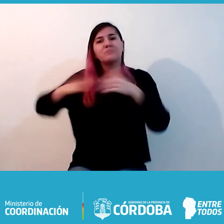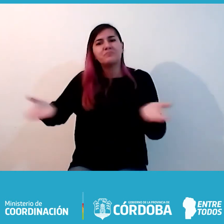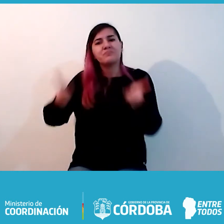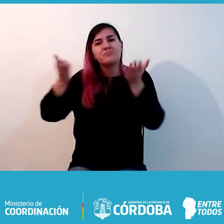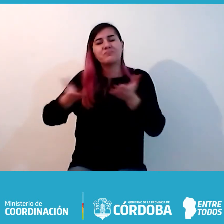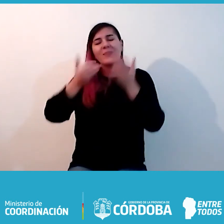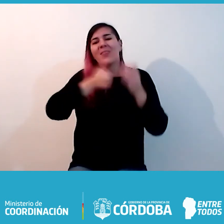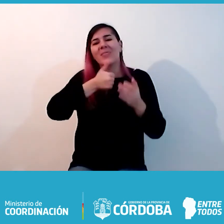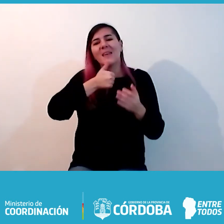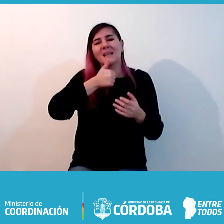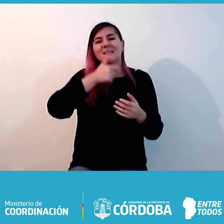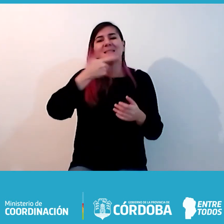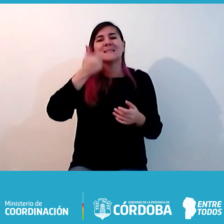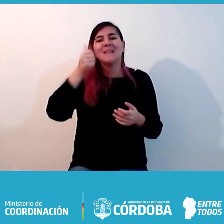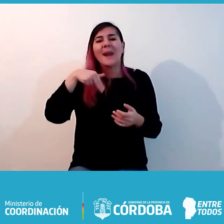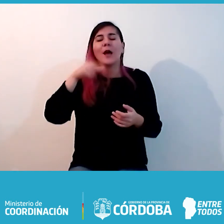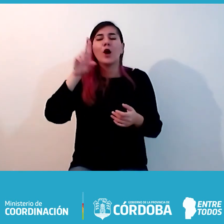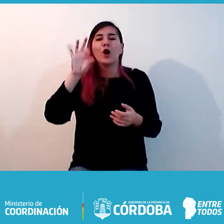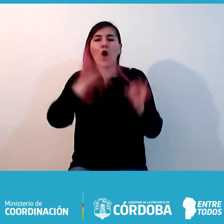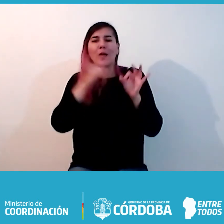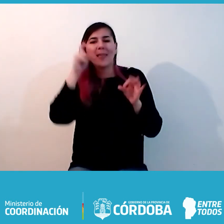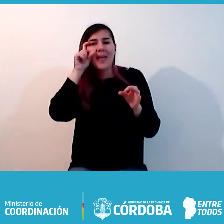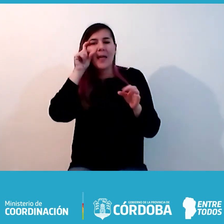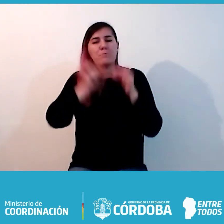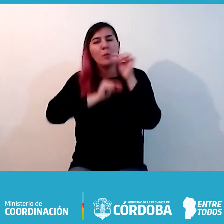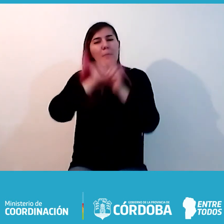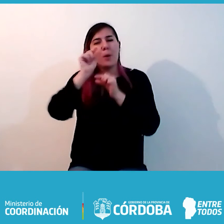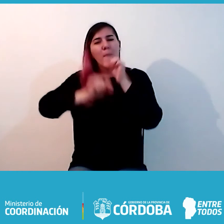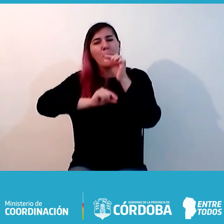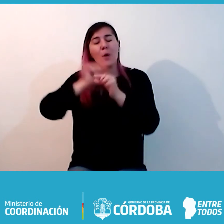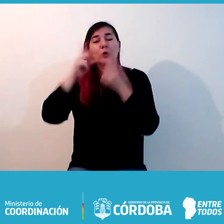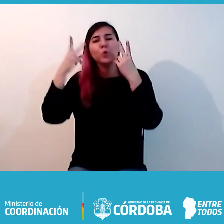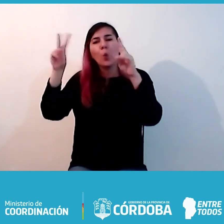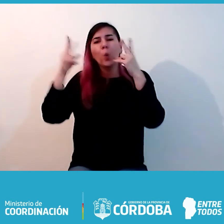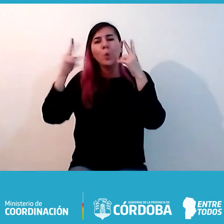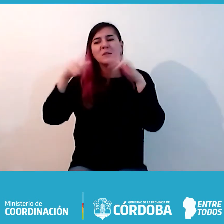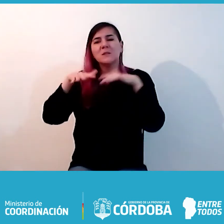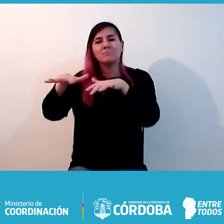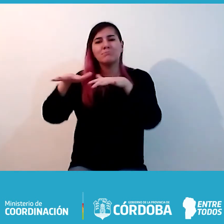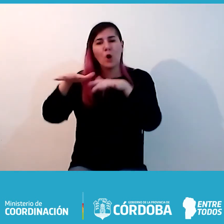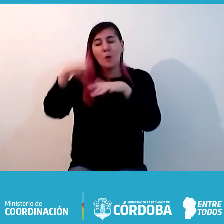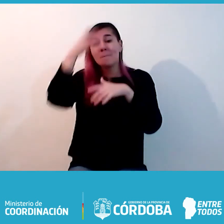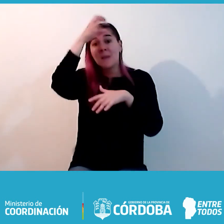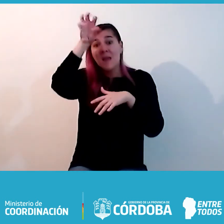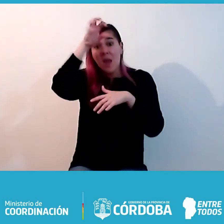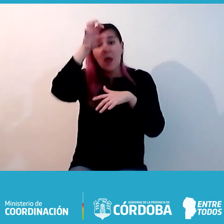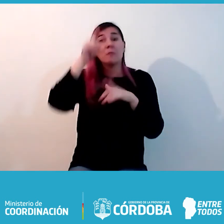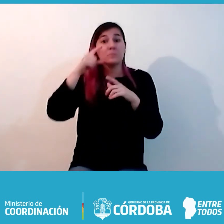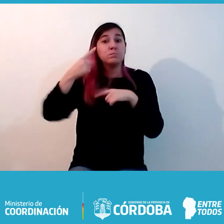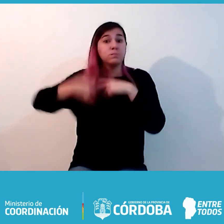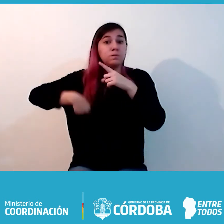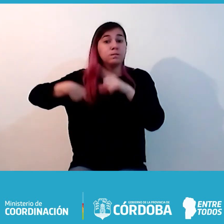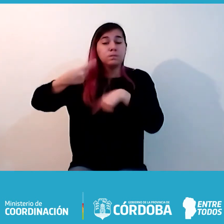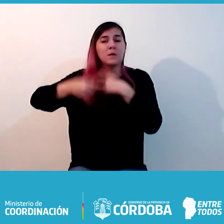donde se va trazando esta ruta. Así el territorio de a poco se fue convirtiendo en un corredor turístico. La extracción minera se sostuvo. En décadas del